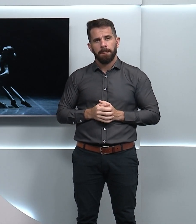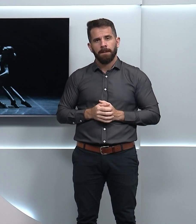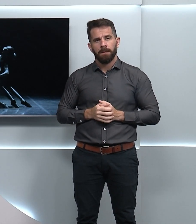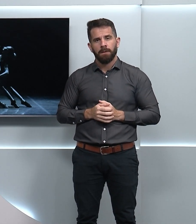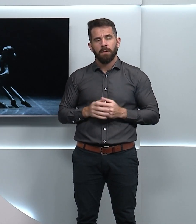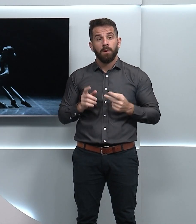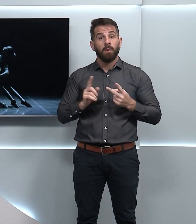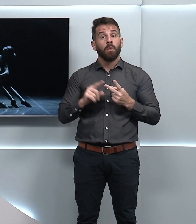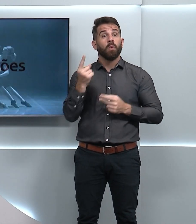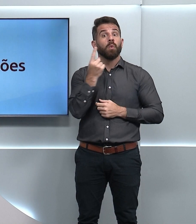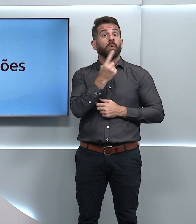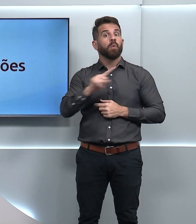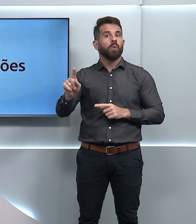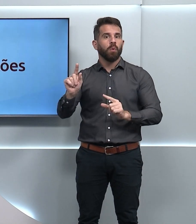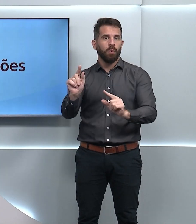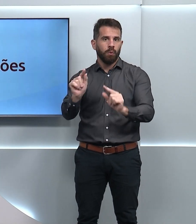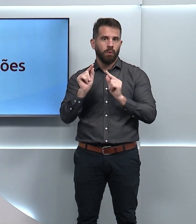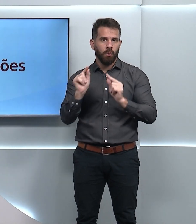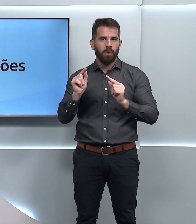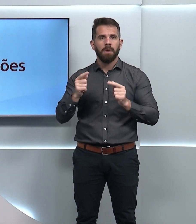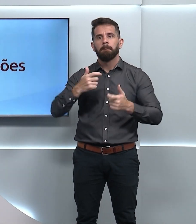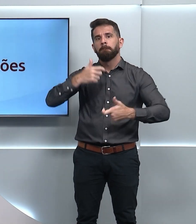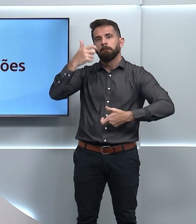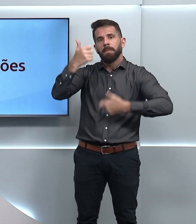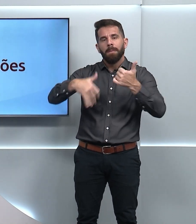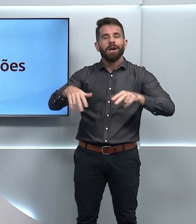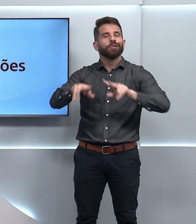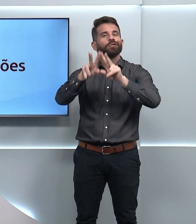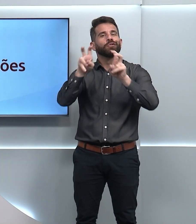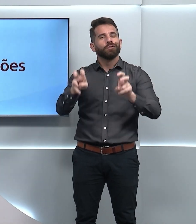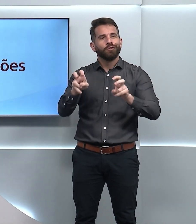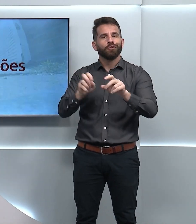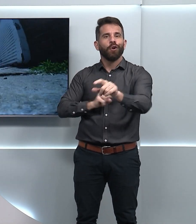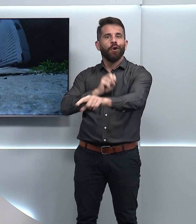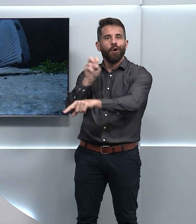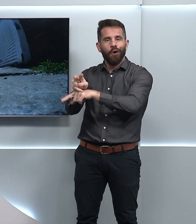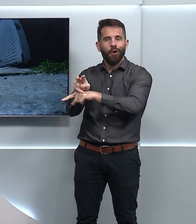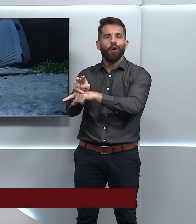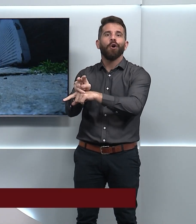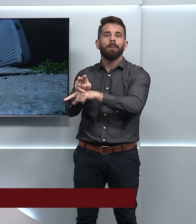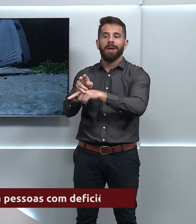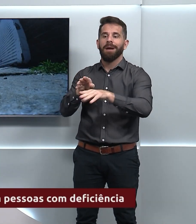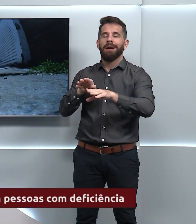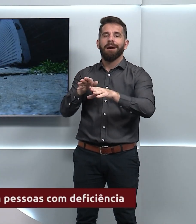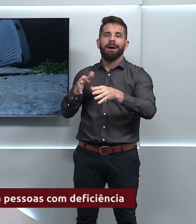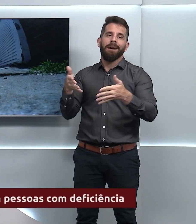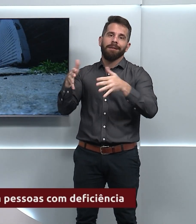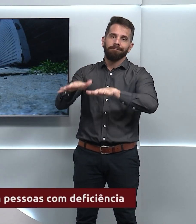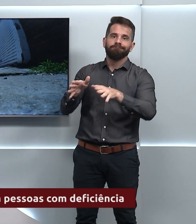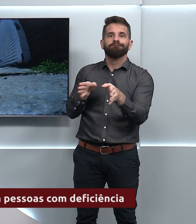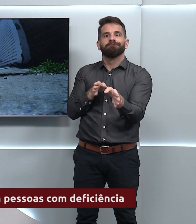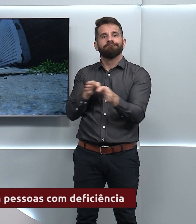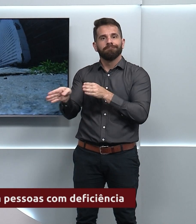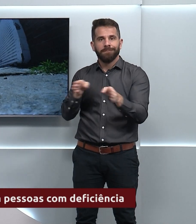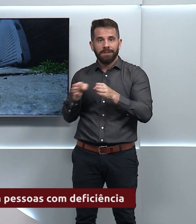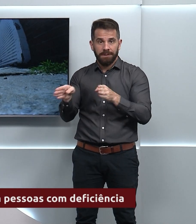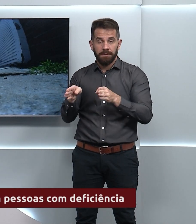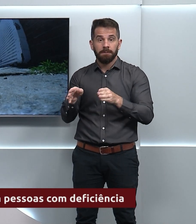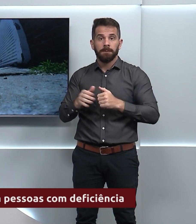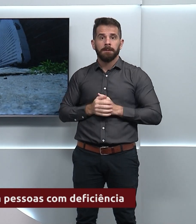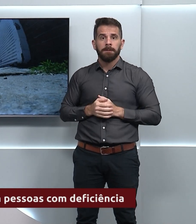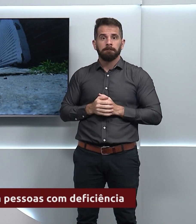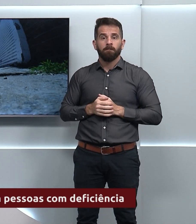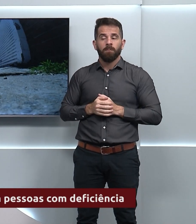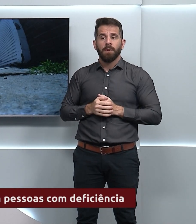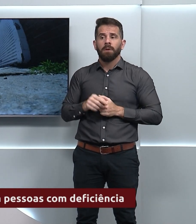Bom, e para encerrar o nosso programa, vamos falar novamente de acessibilidade e inclusão na nossa série especial. Tem uma pergunta